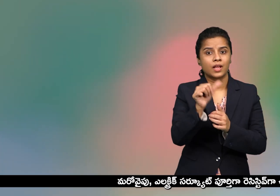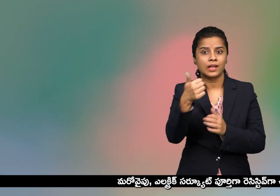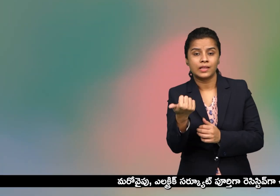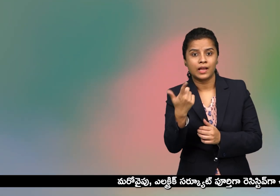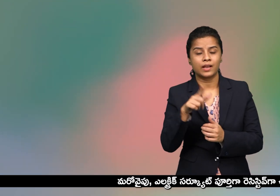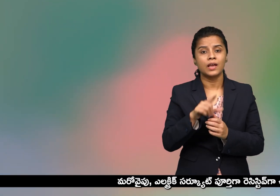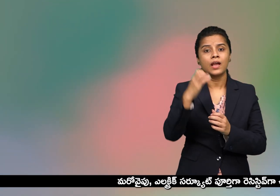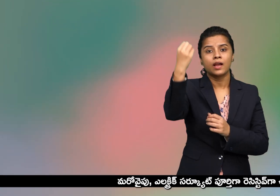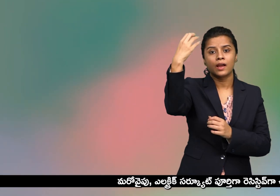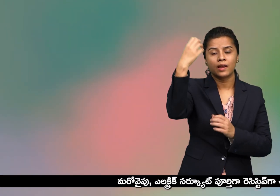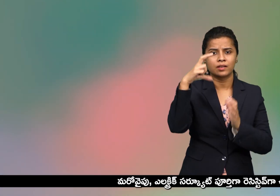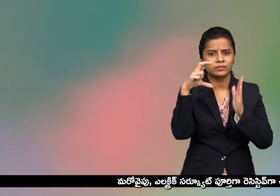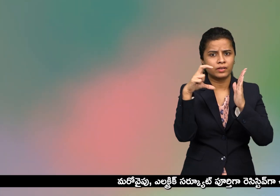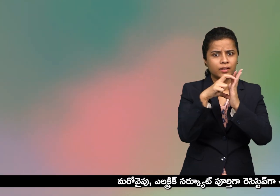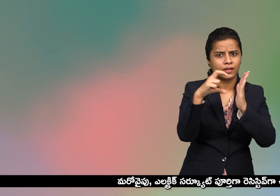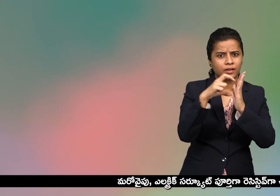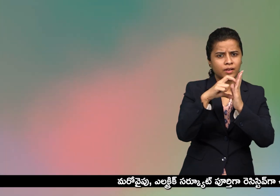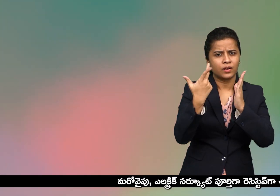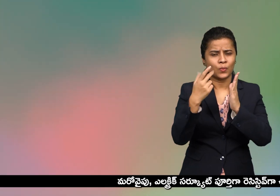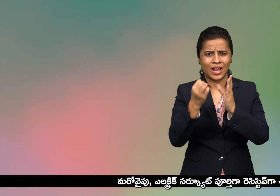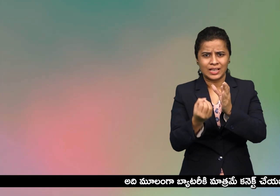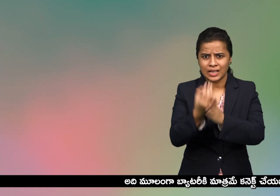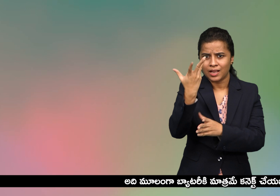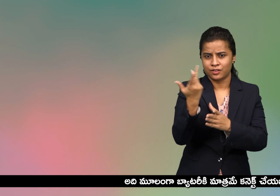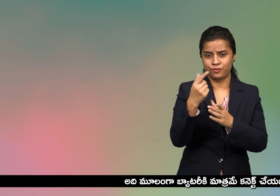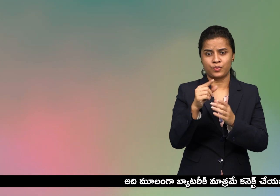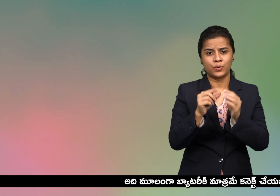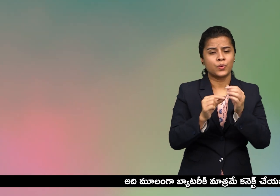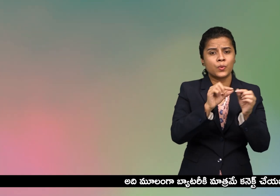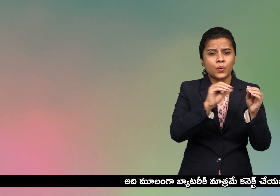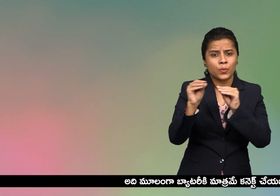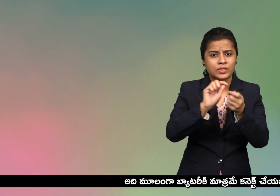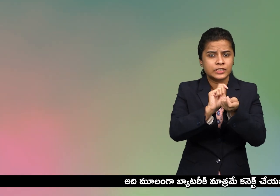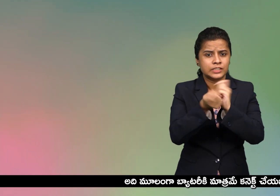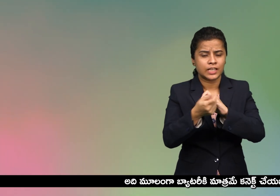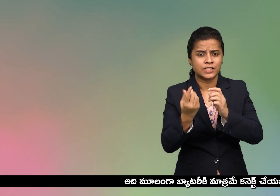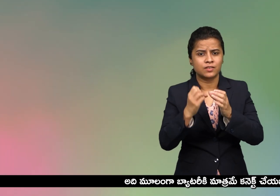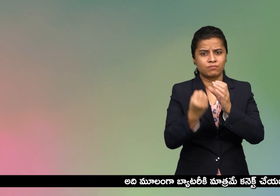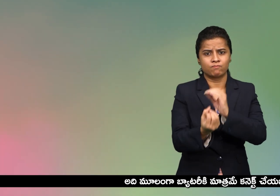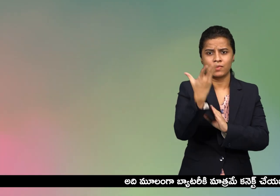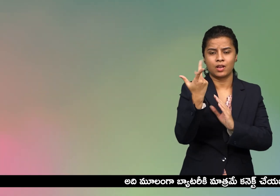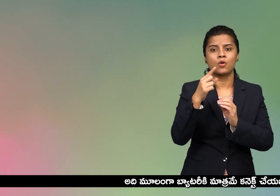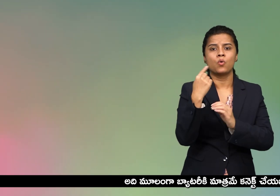మరోవైపు ఎలక్ట్రిక్ సర్క్యూట్ పూర్తిగా రెసిస్టివ్గా ఉంటే అది మూలంగా బ్యాటరీకి మాత్రమే కనెక్ట్ చేయబడిన